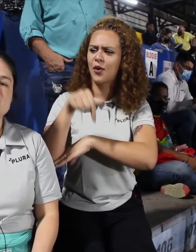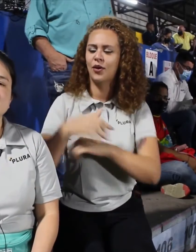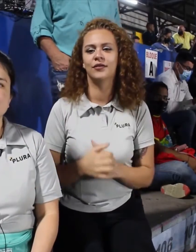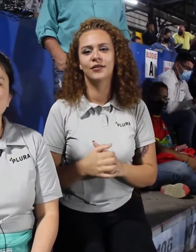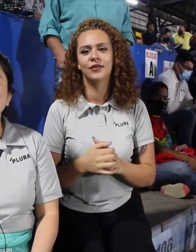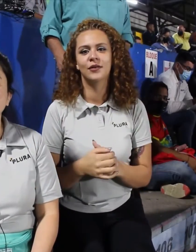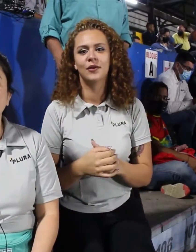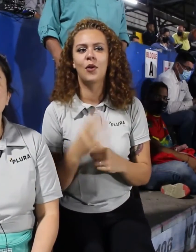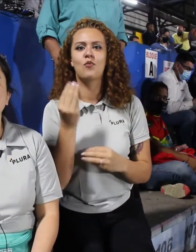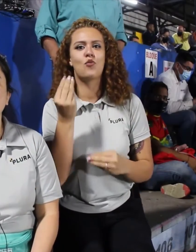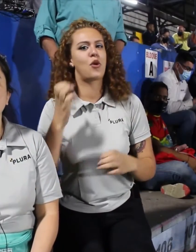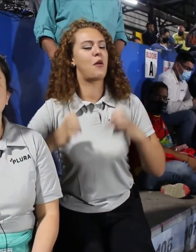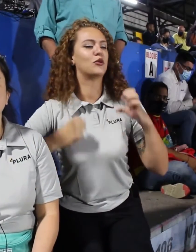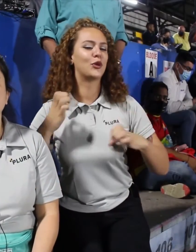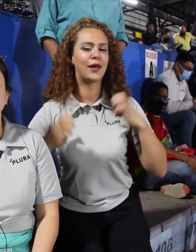Muy emocionante,